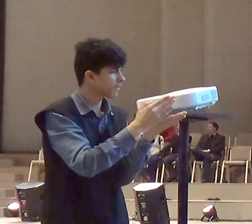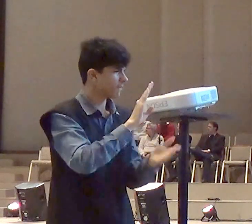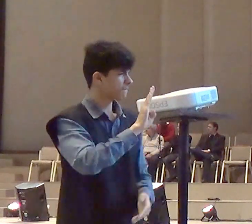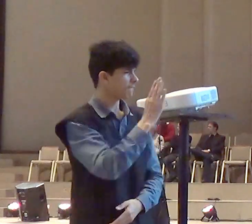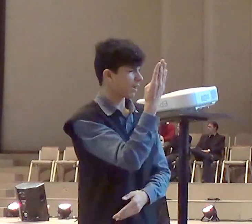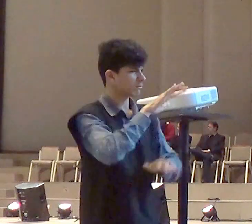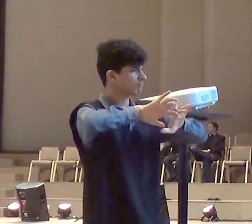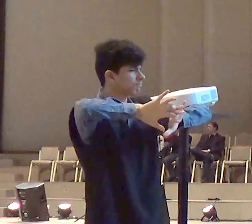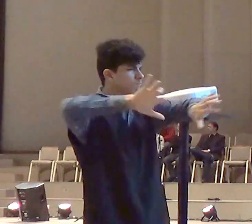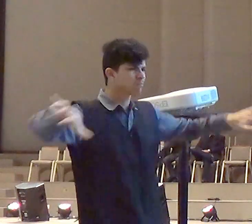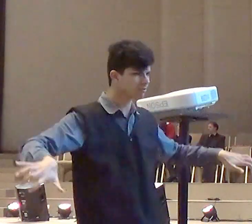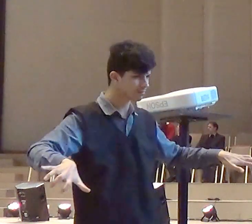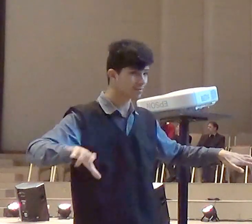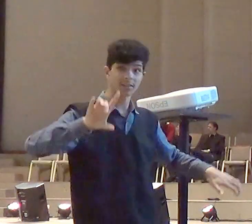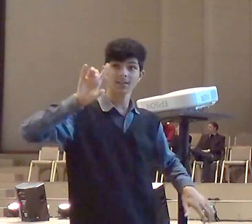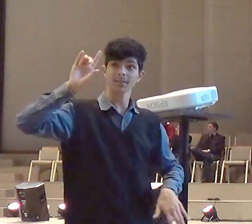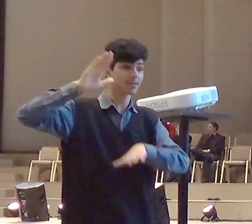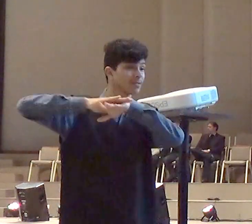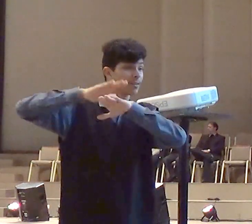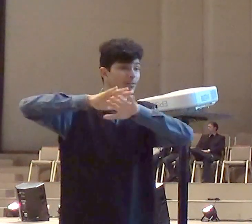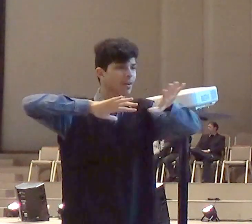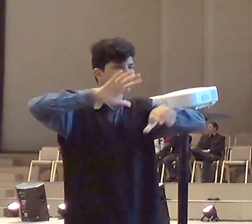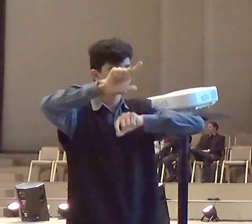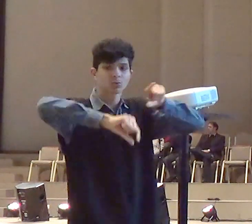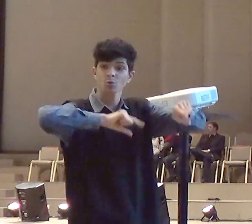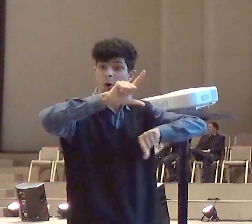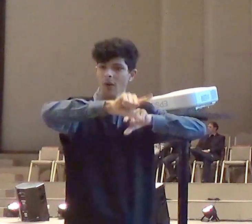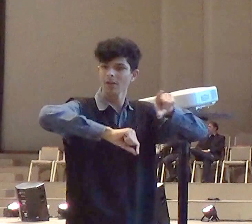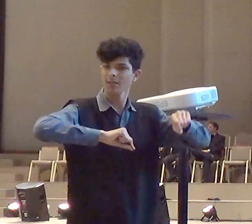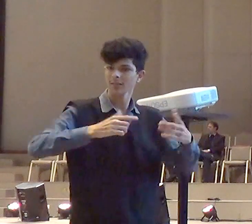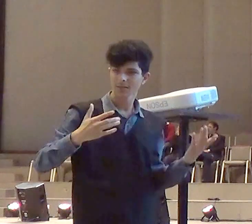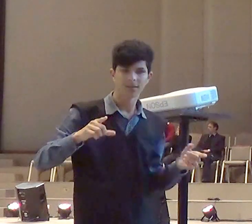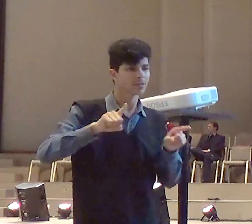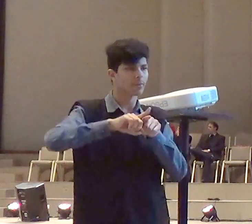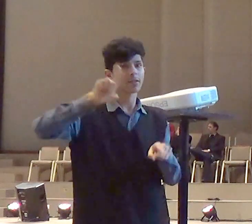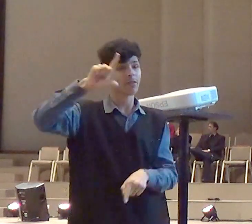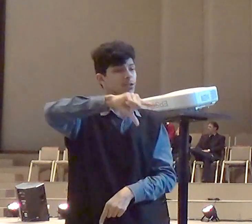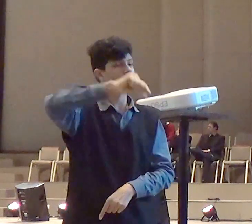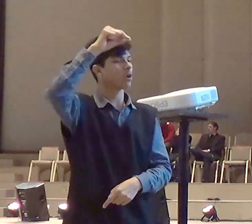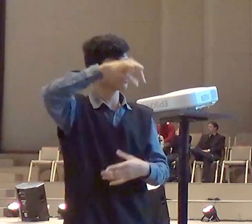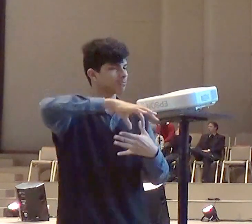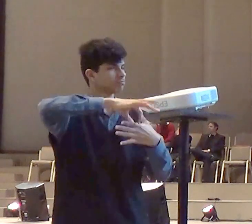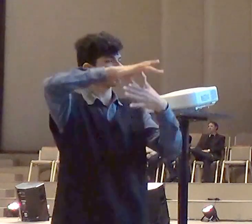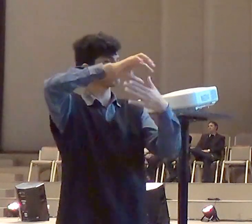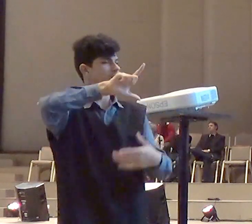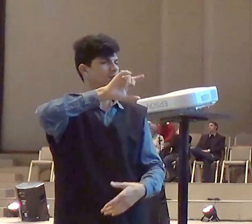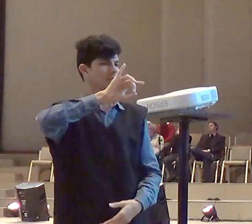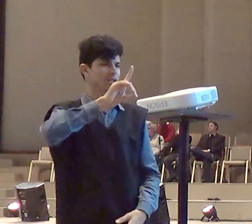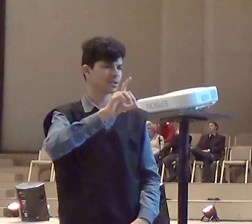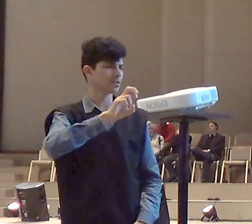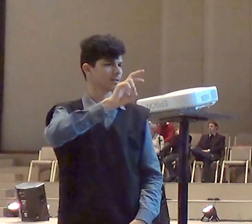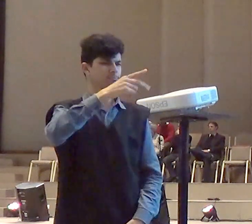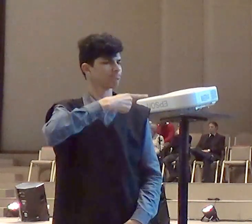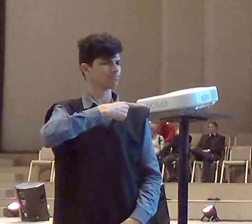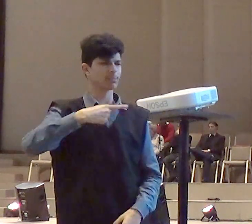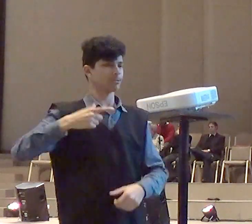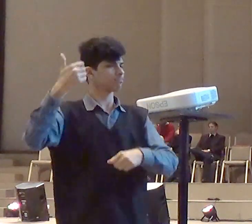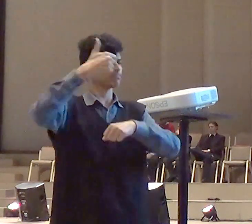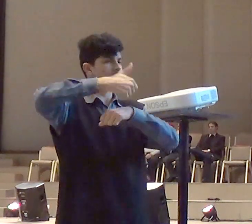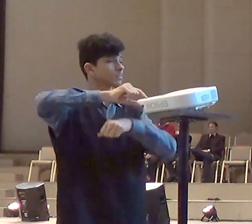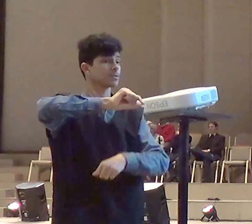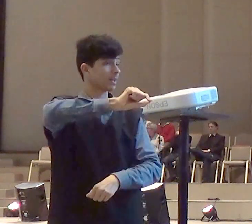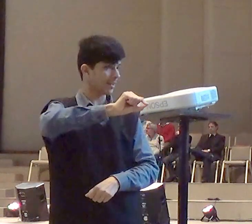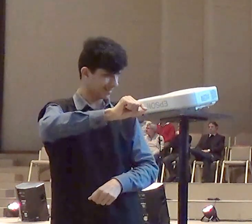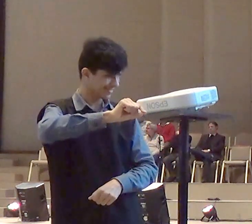é santo o homem a quem ele escolher Talvez esse fato